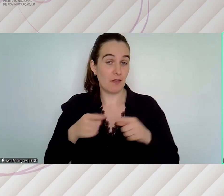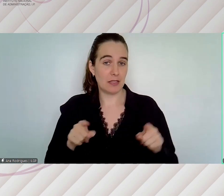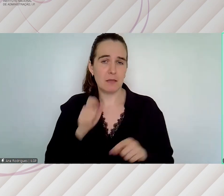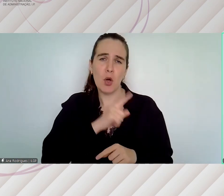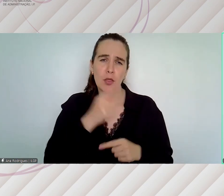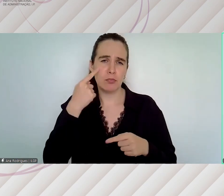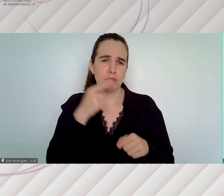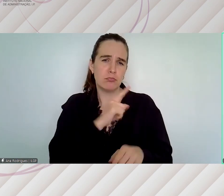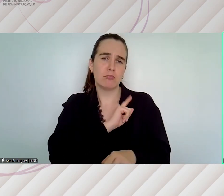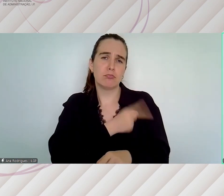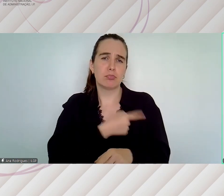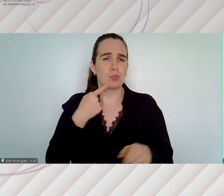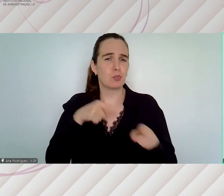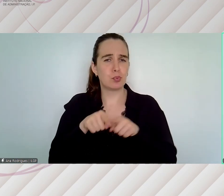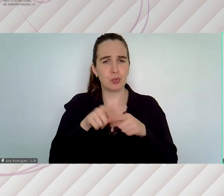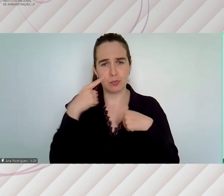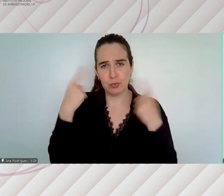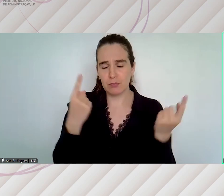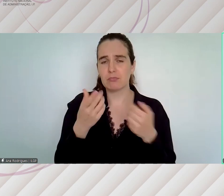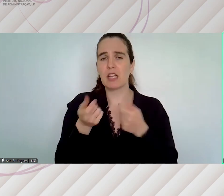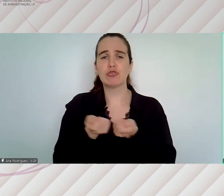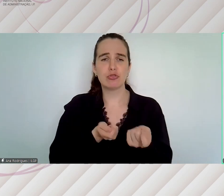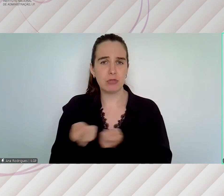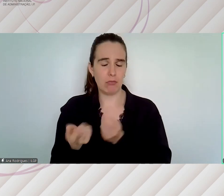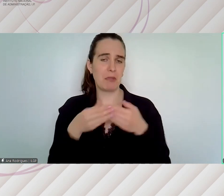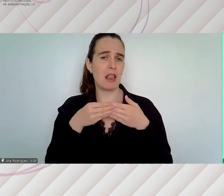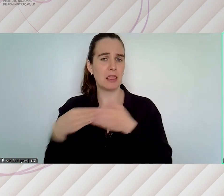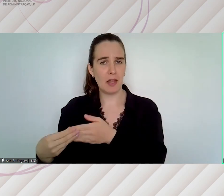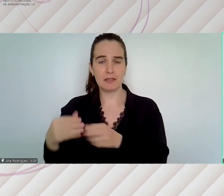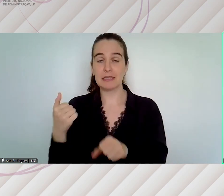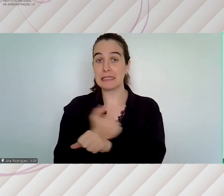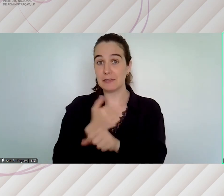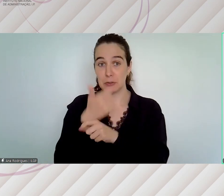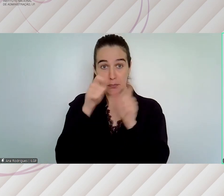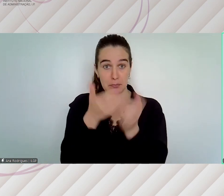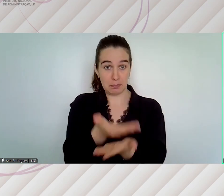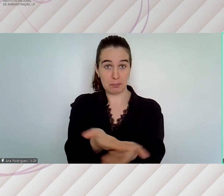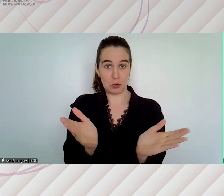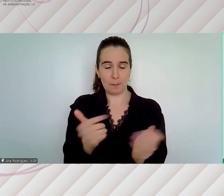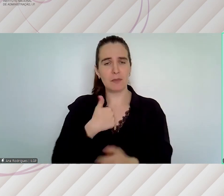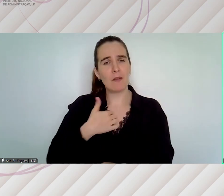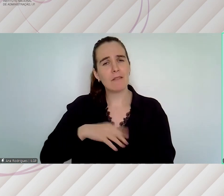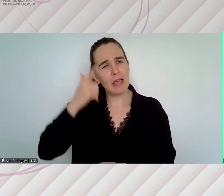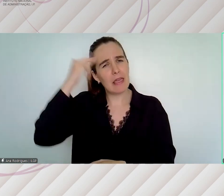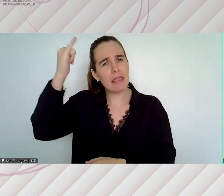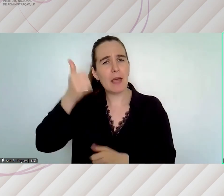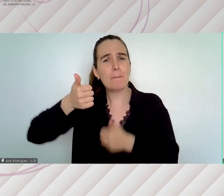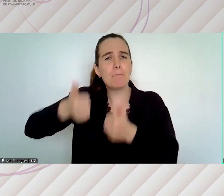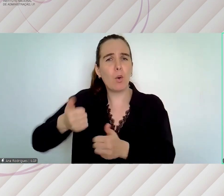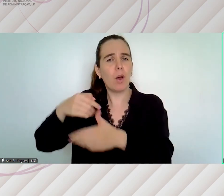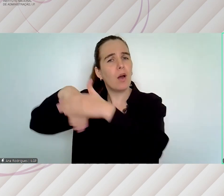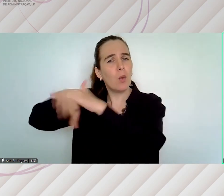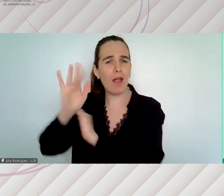na gestão, na liderança ou nos serviços ao cidadão. Queremos que as boas ideias não fiquem confinadas às prateleiras